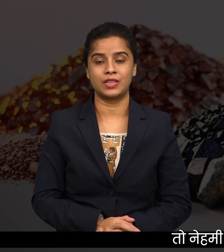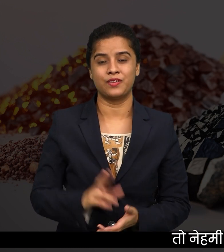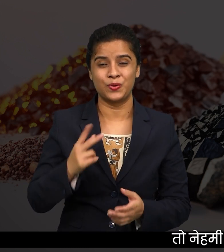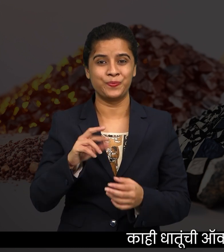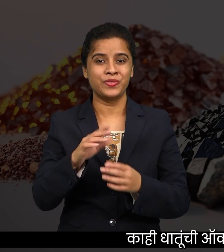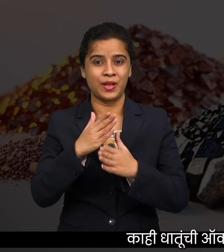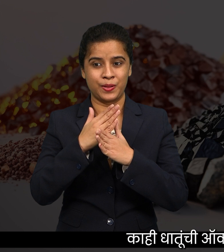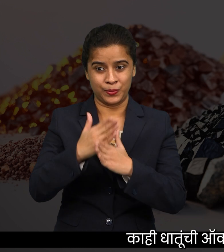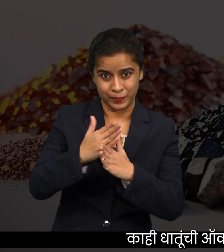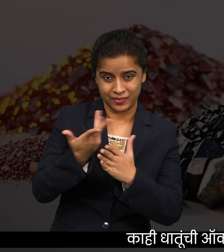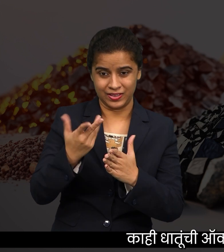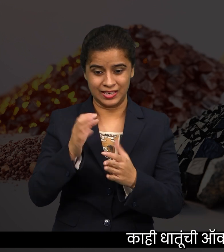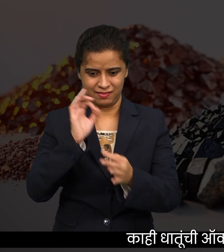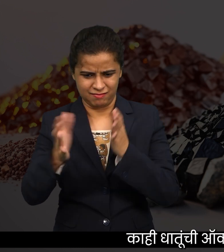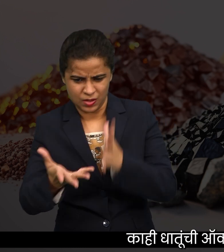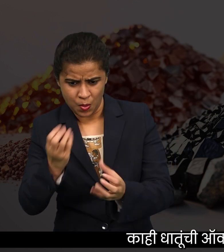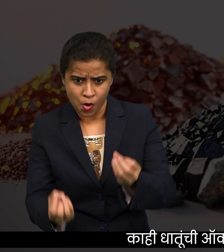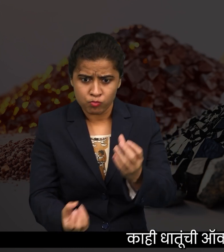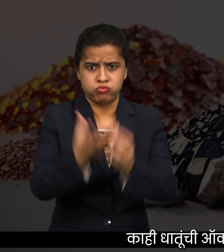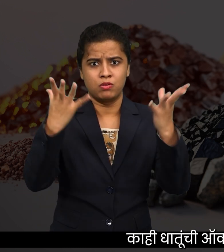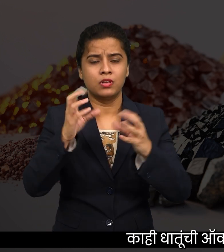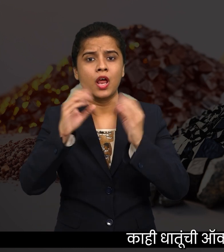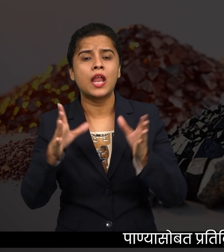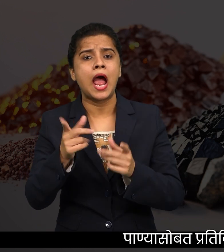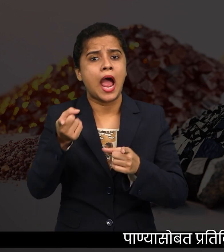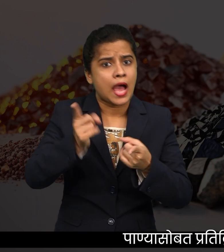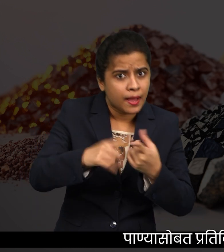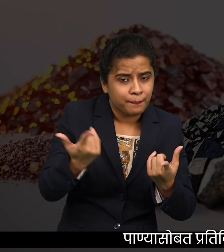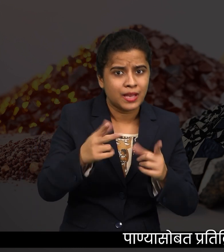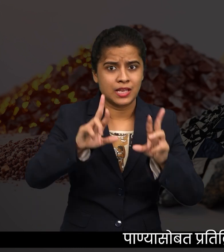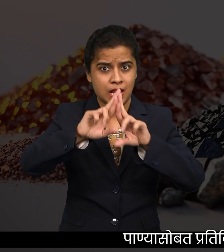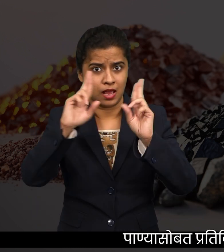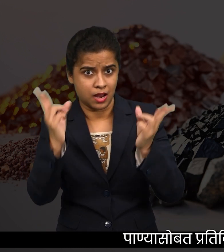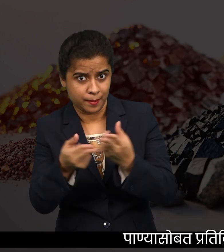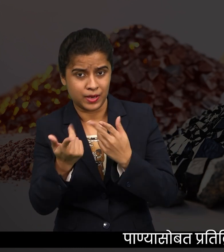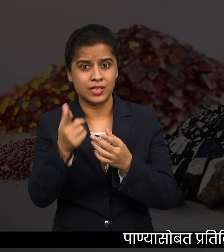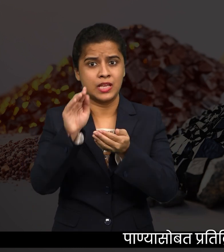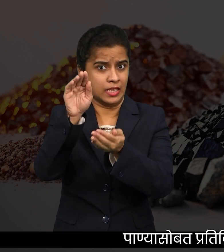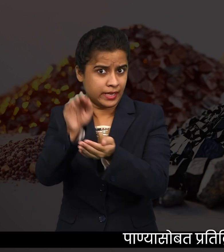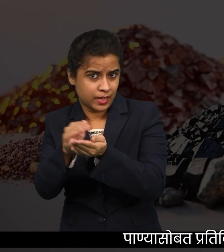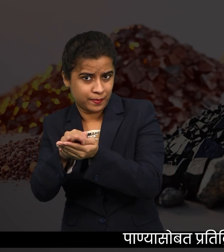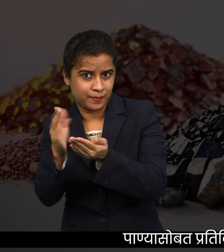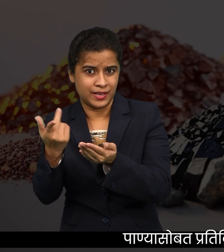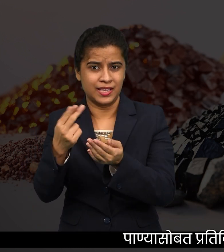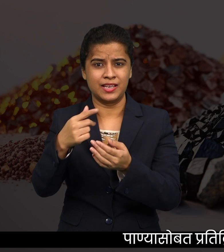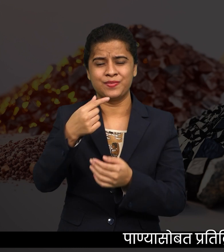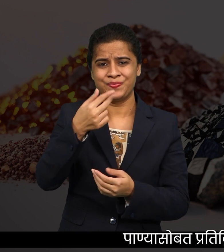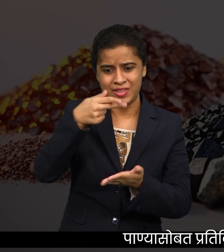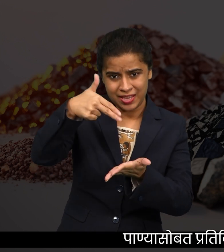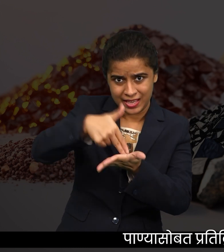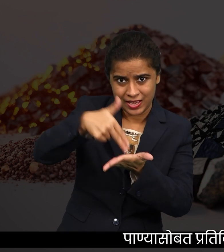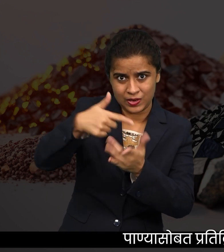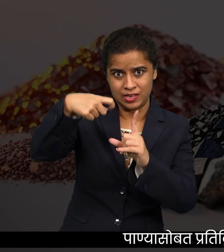जातो. काही धातूंची ऑक्साईडे पाण्यात विरघळतात आणि ते पाण्यासोबत प्रतिक्रिया करून अल्कली तयार करतात.